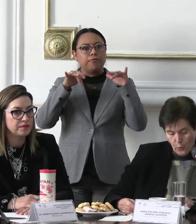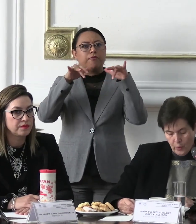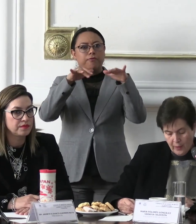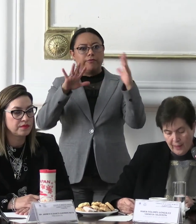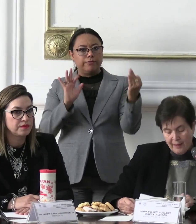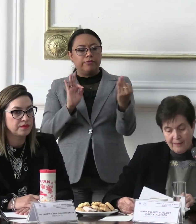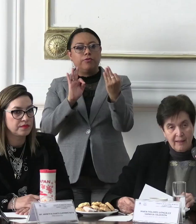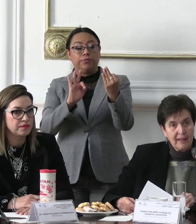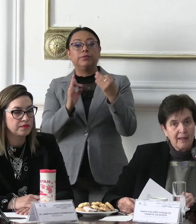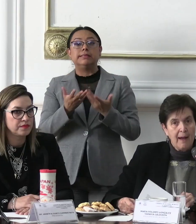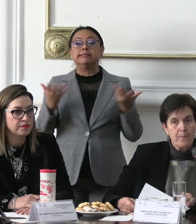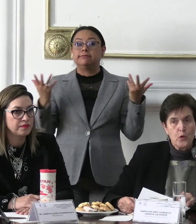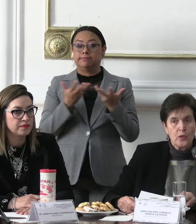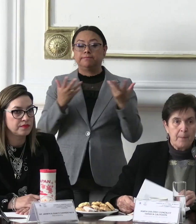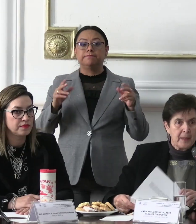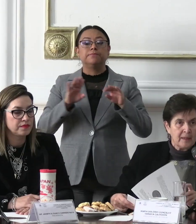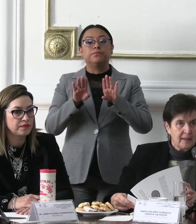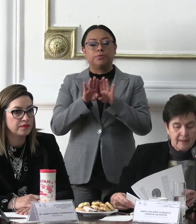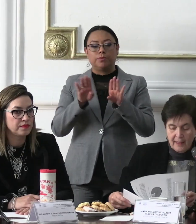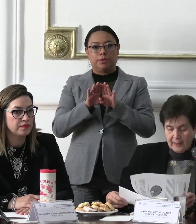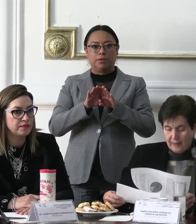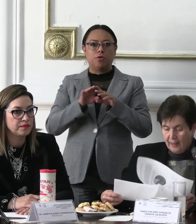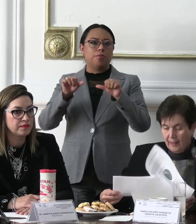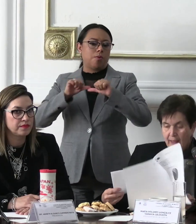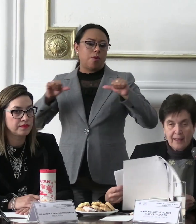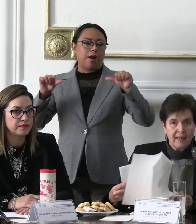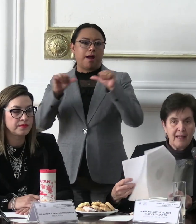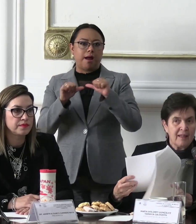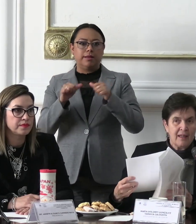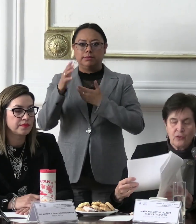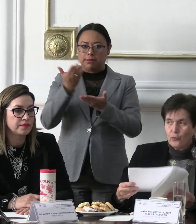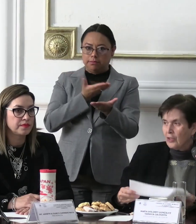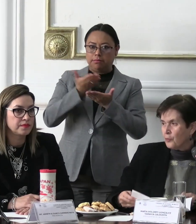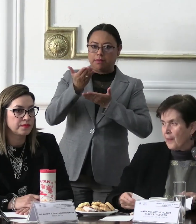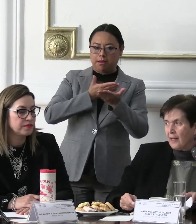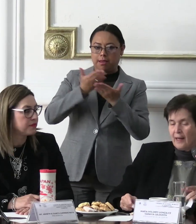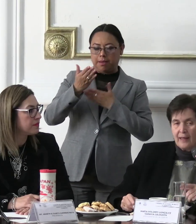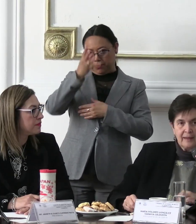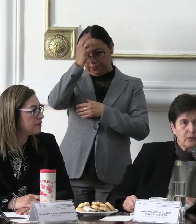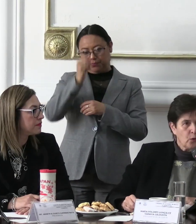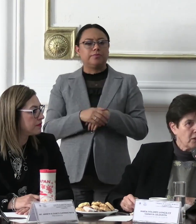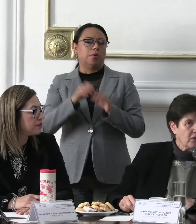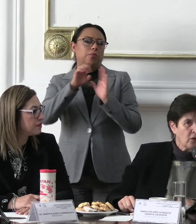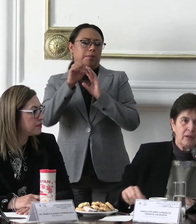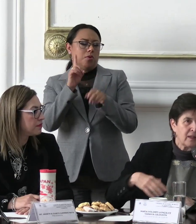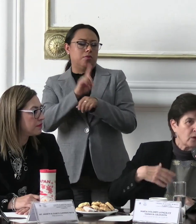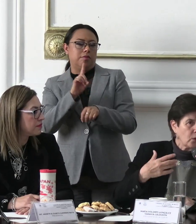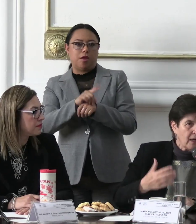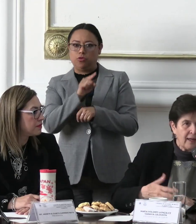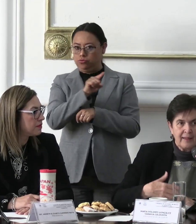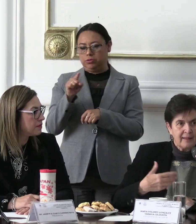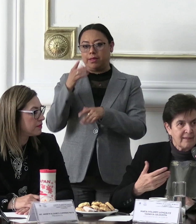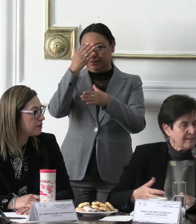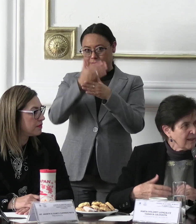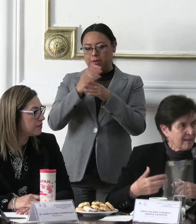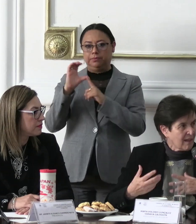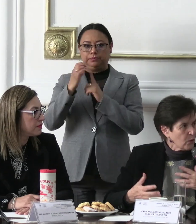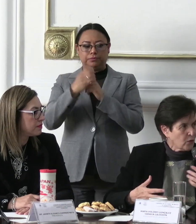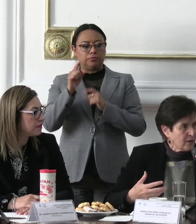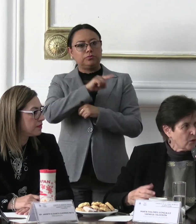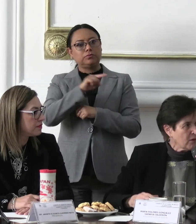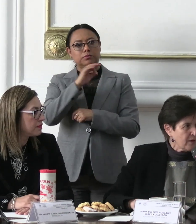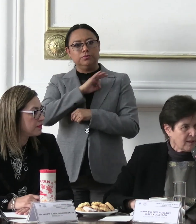construyen comunidades de intercambio y aprendizaje. Cada día, si ustedes van a la comisión, encontrarán que se